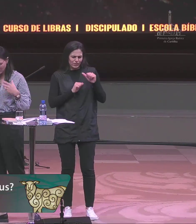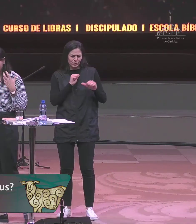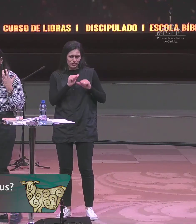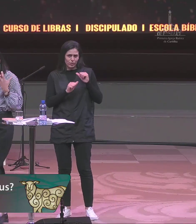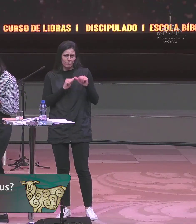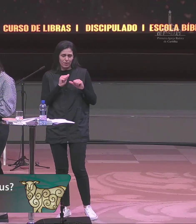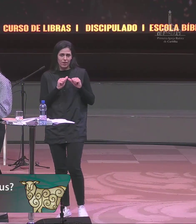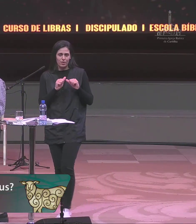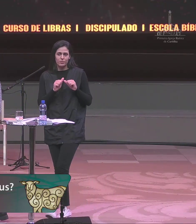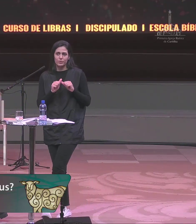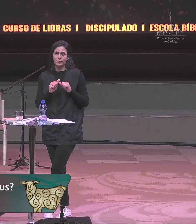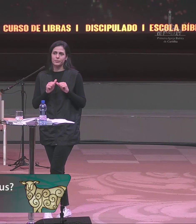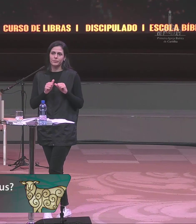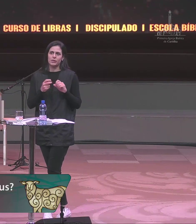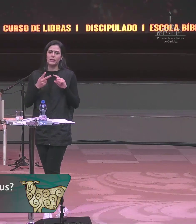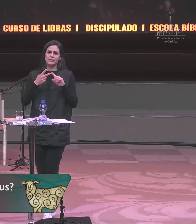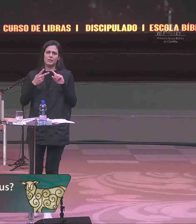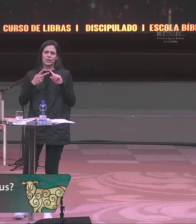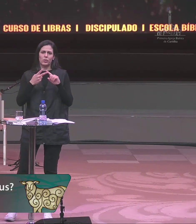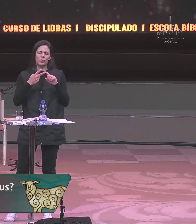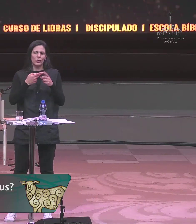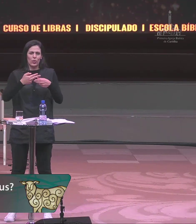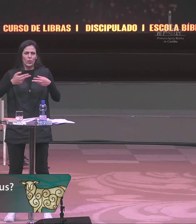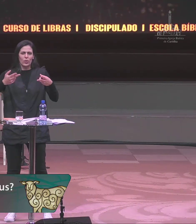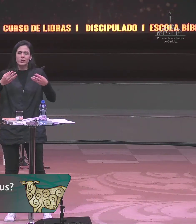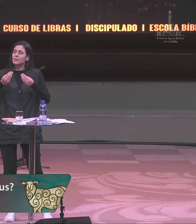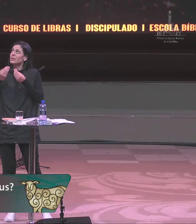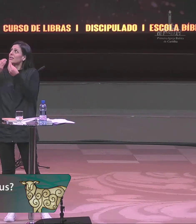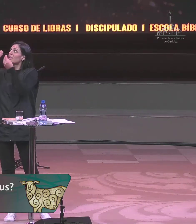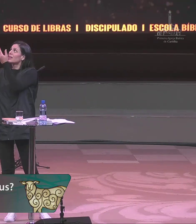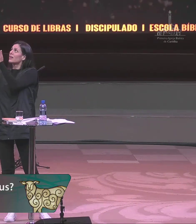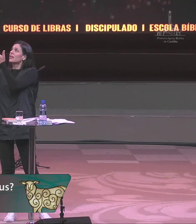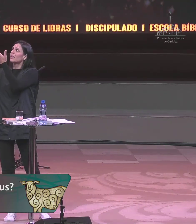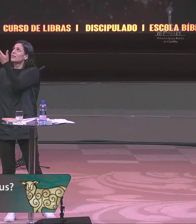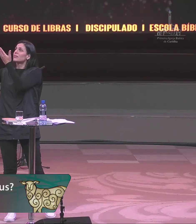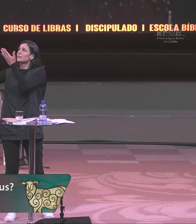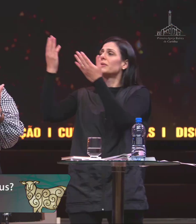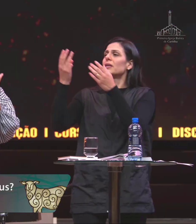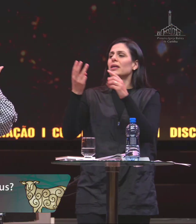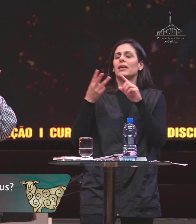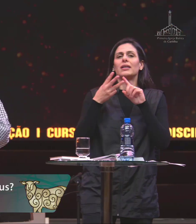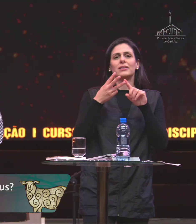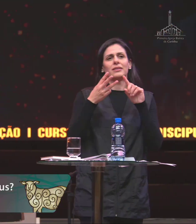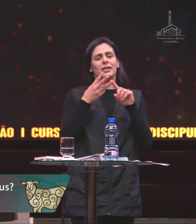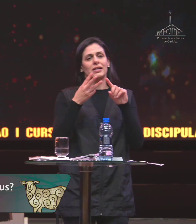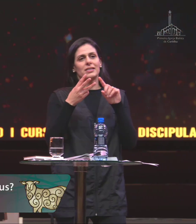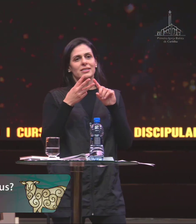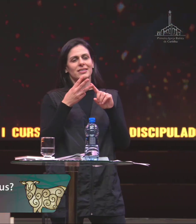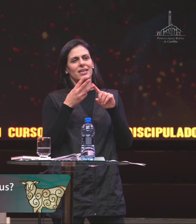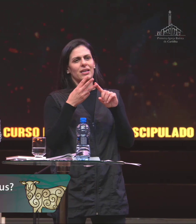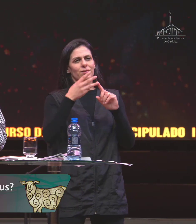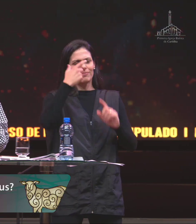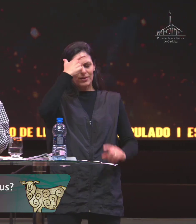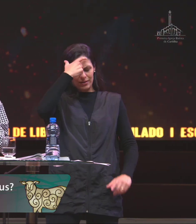queremos que Deus escreva a nossa história, não é mais do nosso jeito, né? A história Deus